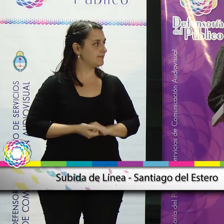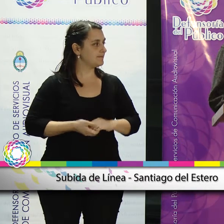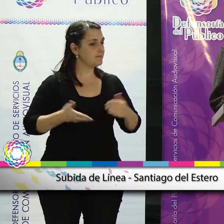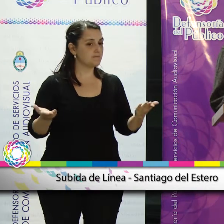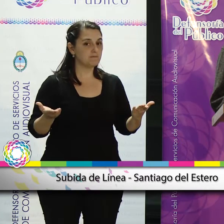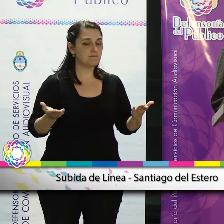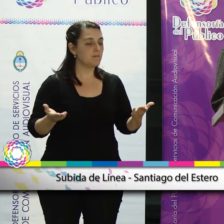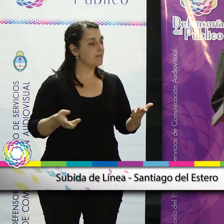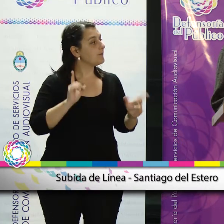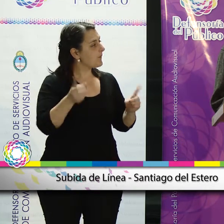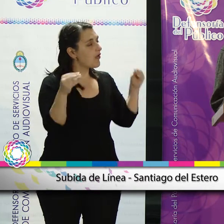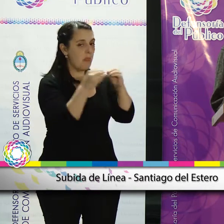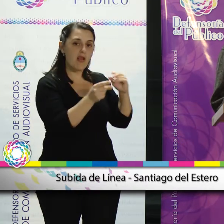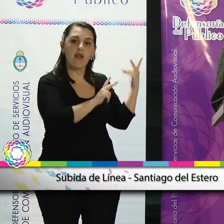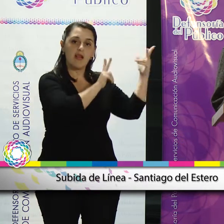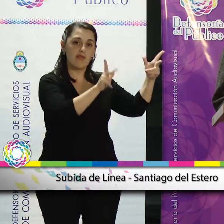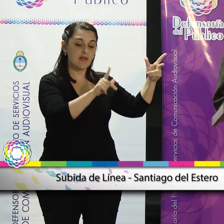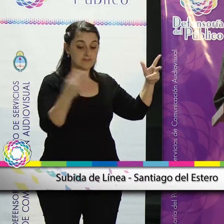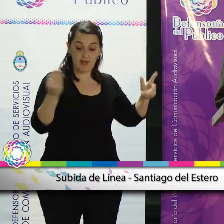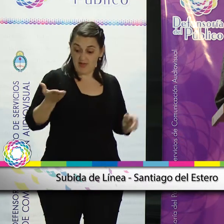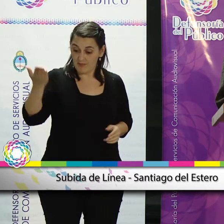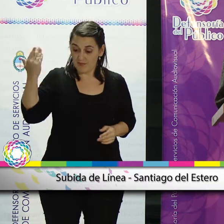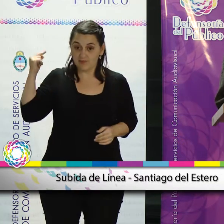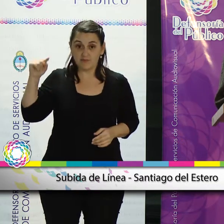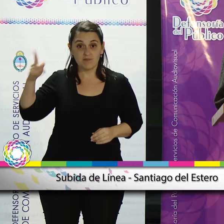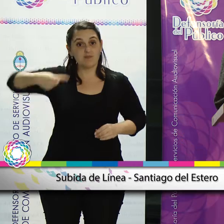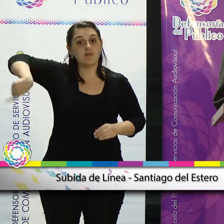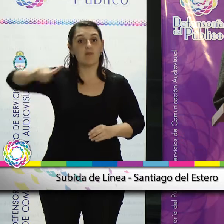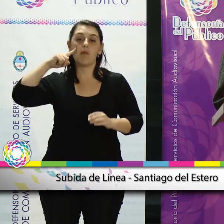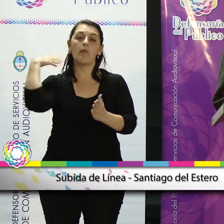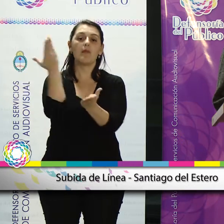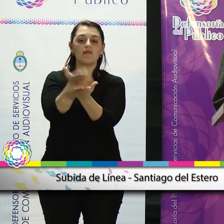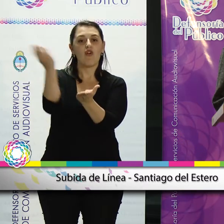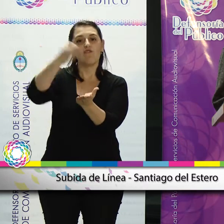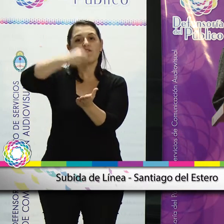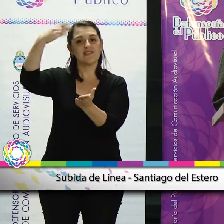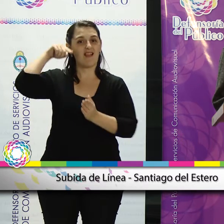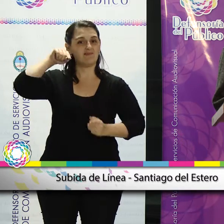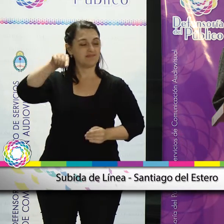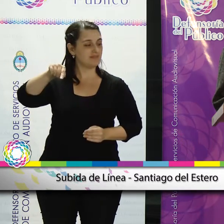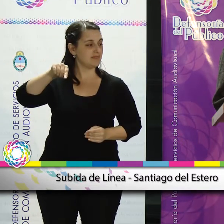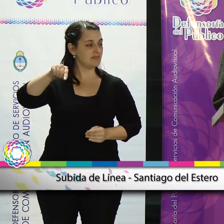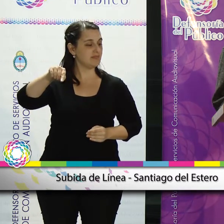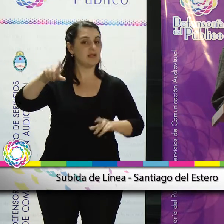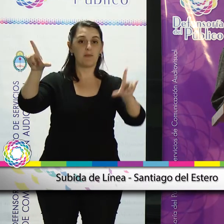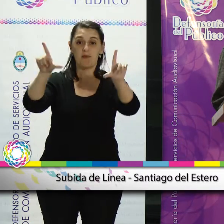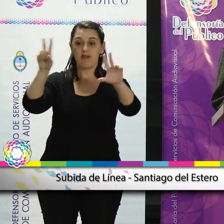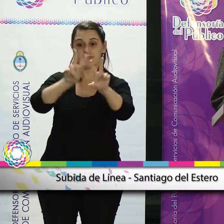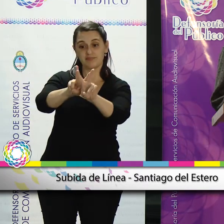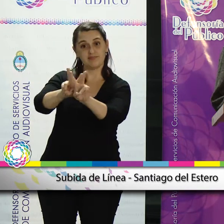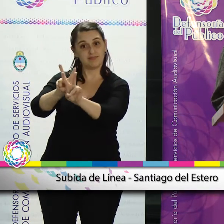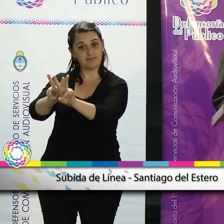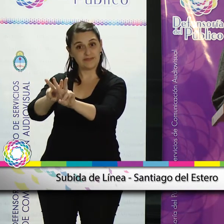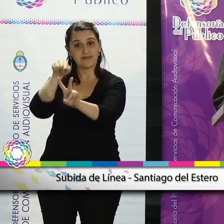más lejos como mencionaba mi compañero el sábado hemos hecho la presentación oficial del medio tanto de su página como nuestra